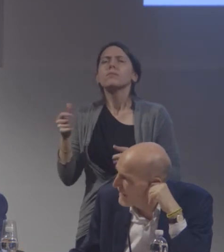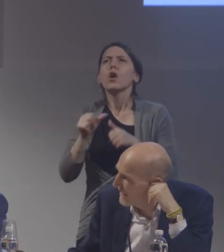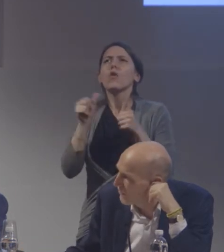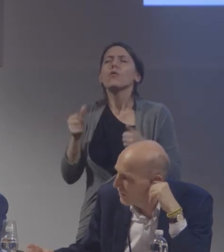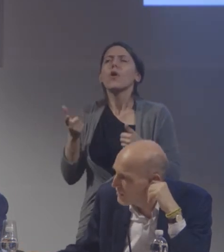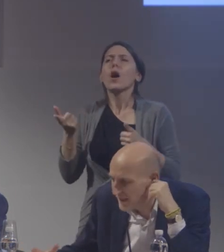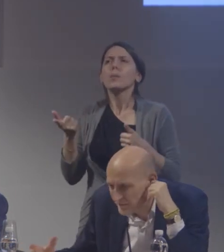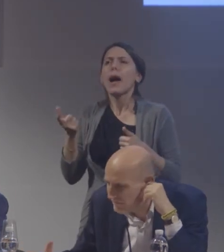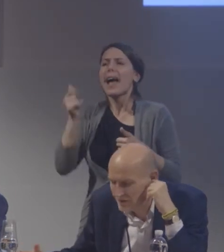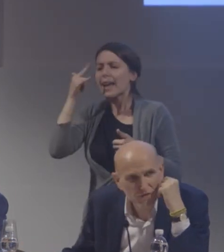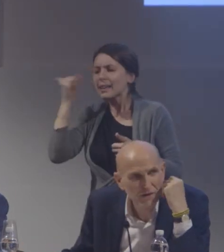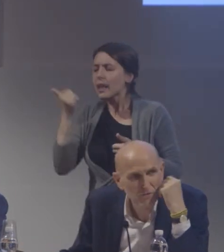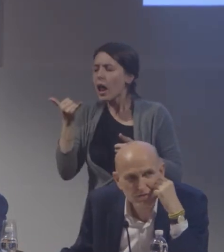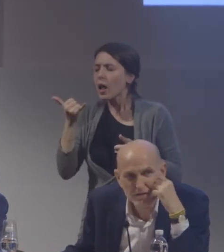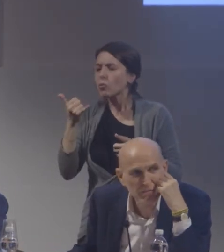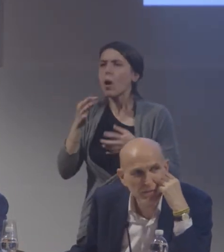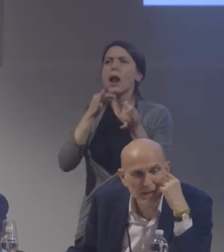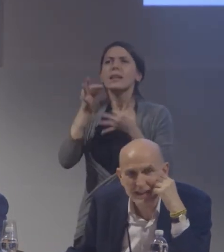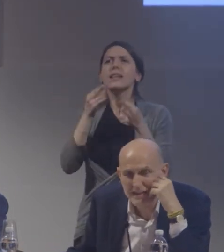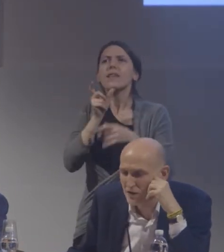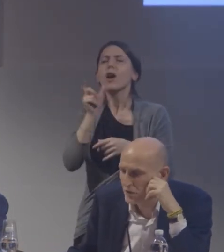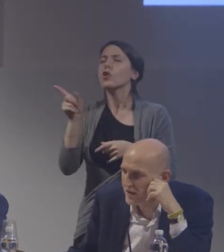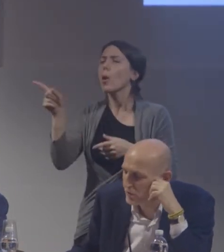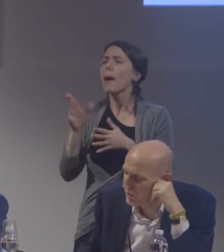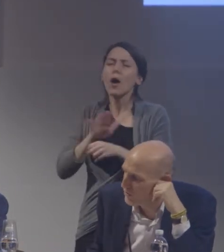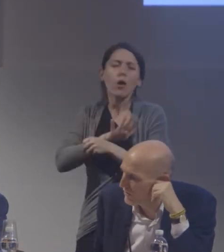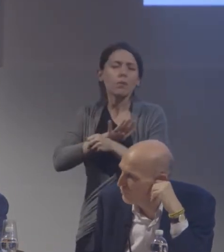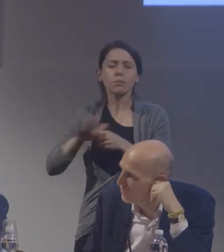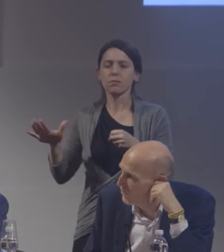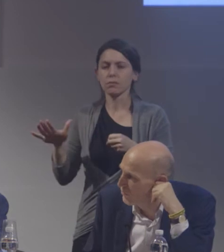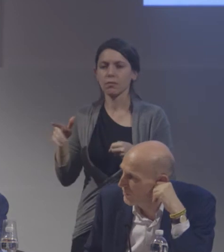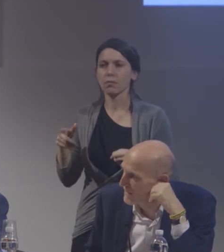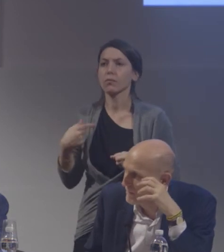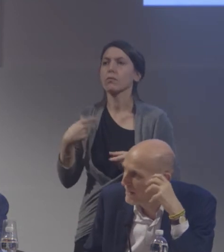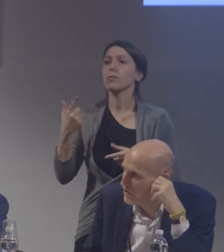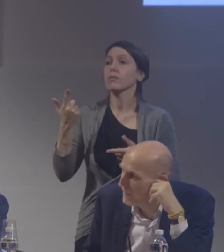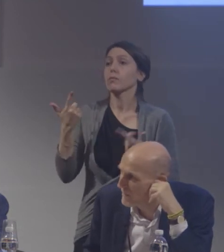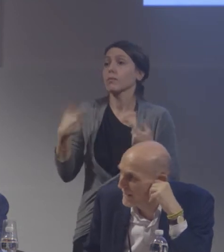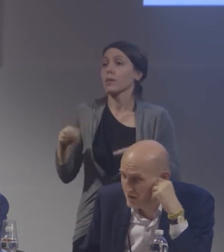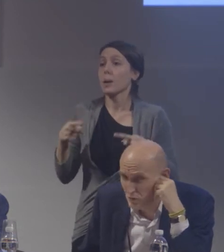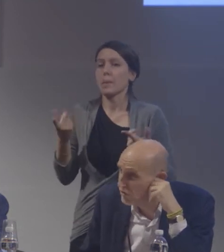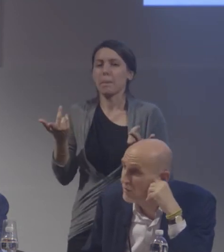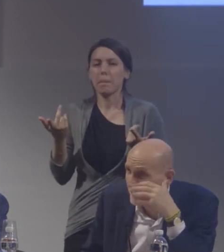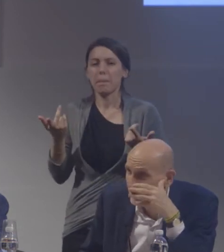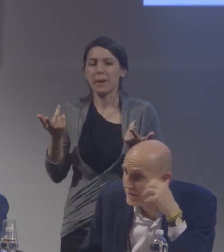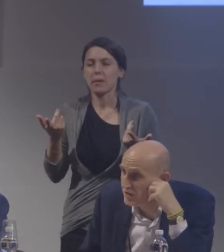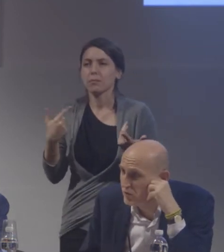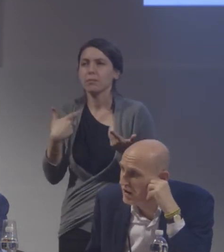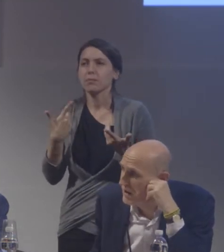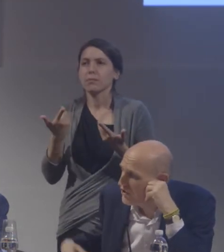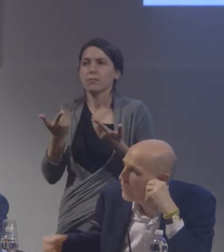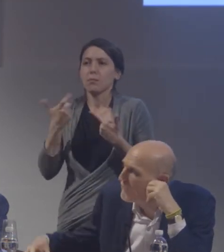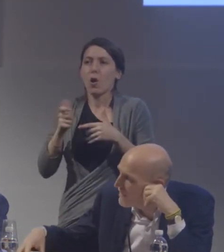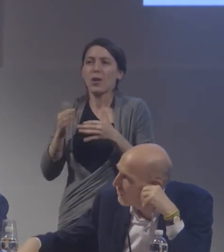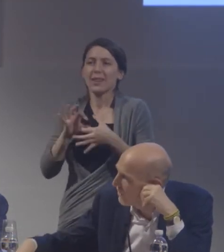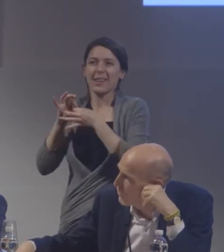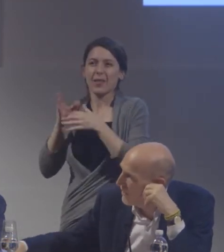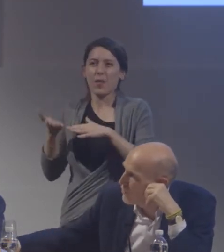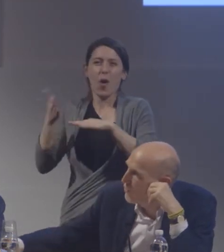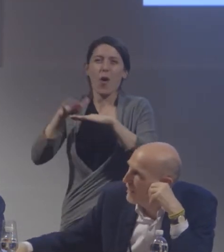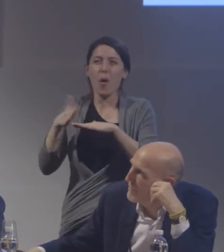davvero pieno. Una cosa che dicevamo, non so se per La Terza è qui, è dovuta soprattutto a lui, questa immagine che mi diede subito dopo la morte di Tullio, cioè ecco, un